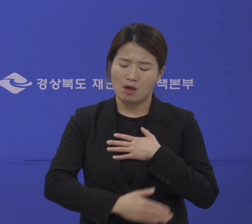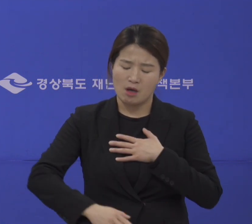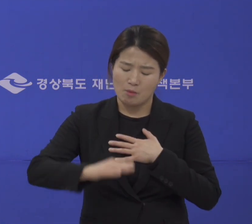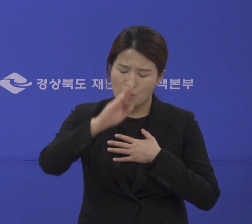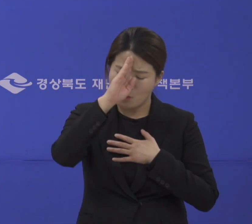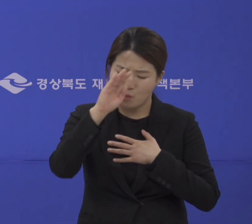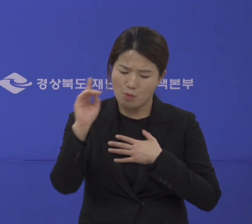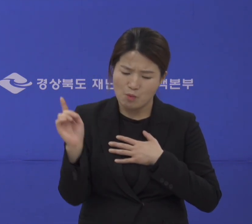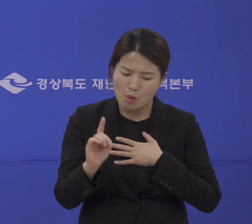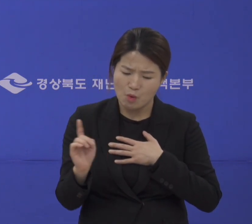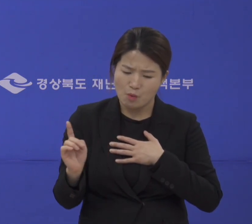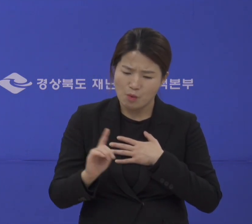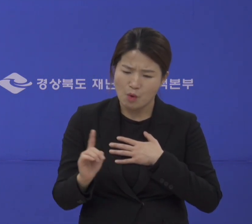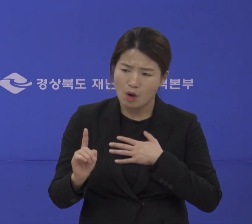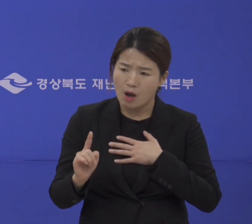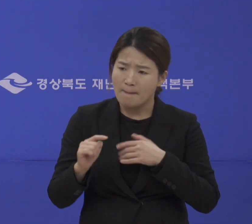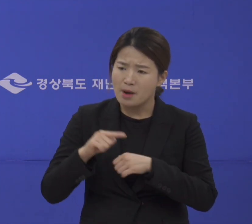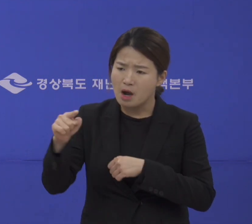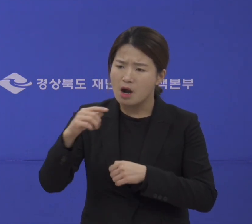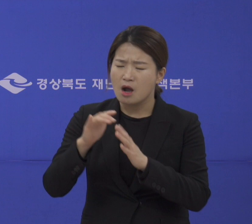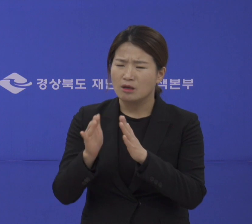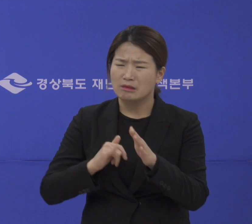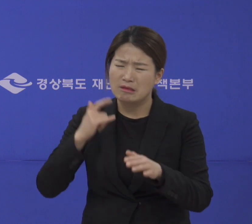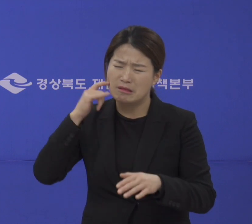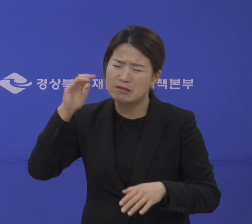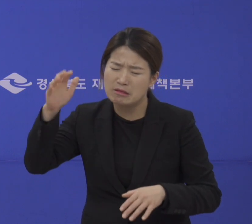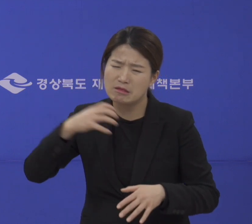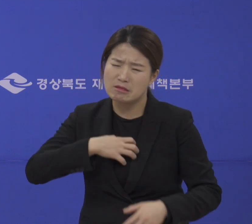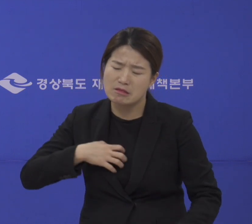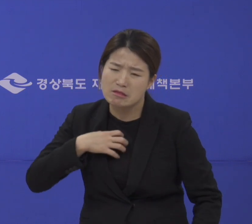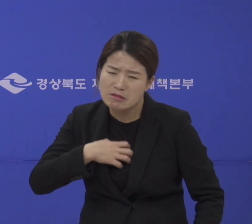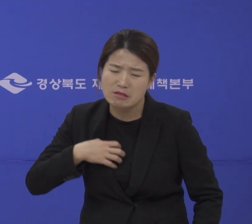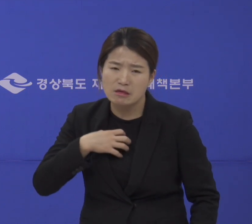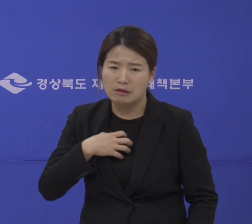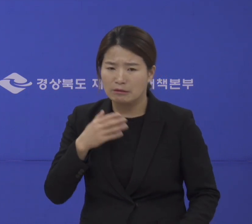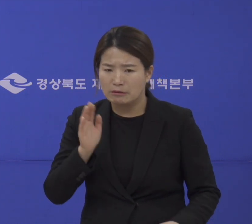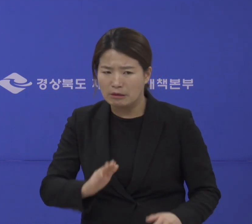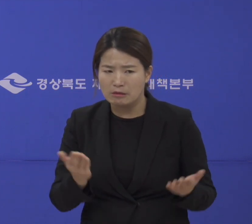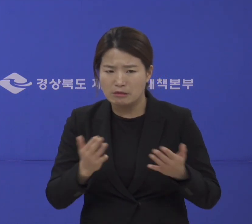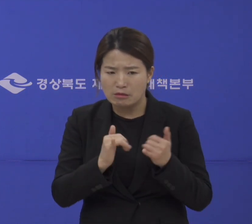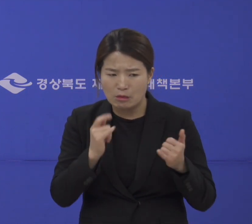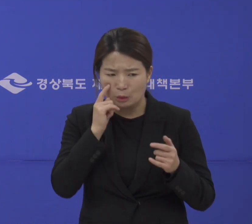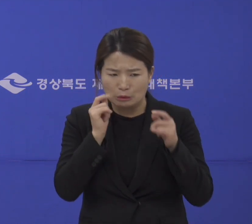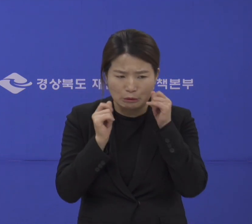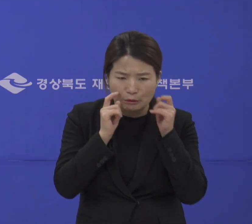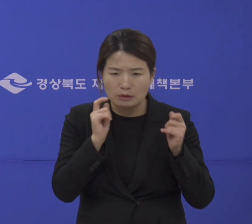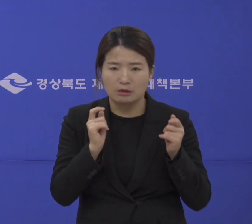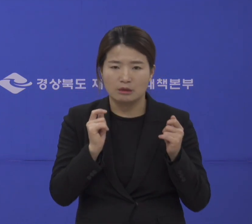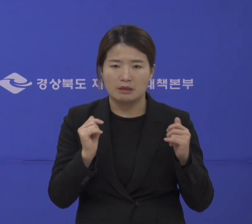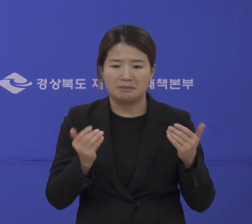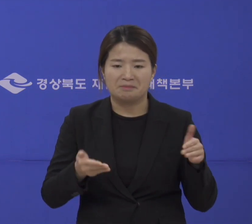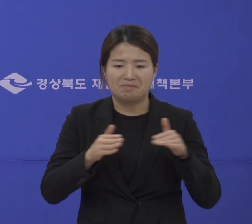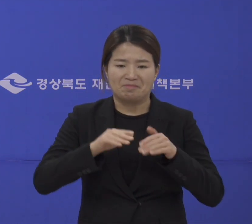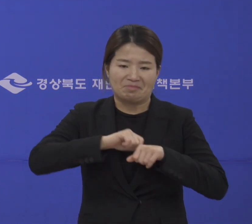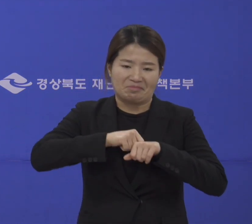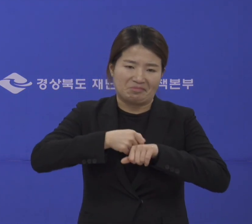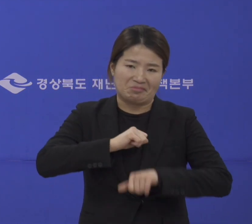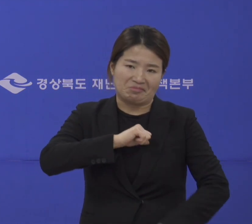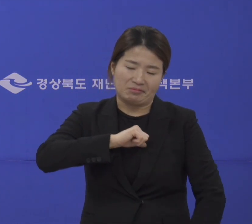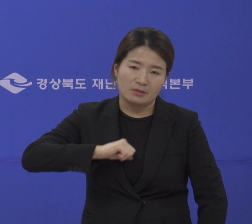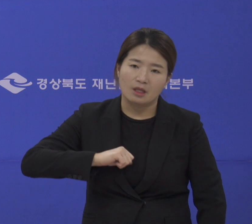아프다, 밖에 있는 가족을 돌봐야 된다, 그래서 눈치 본다고 안에 계시는 분들